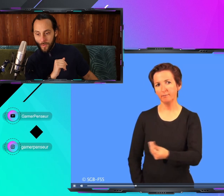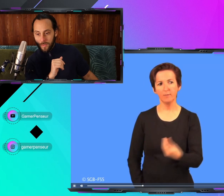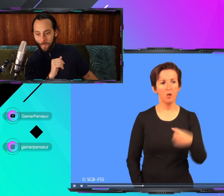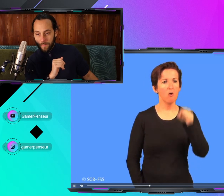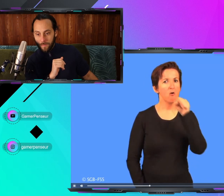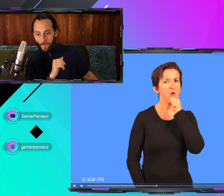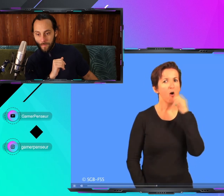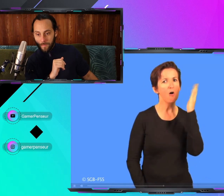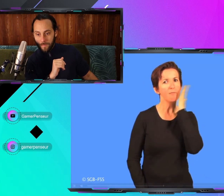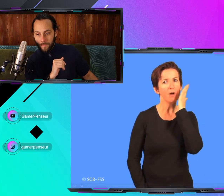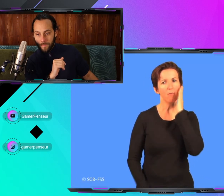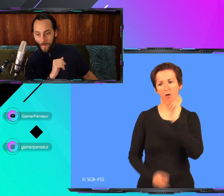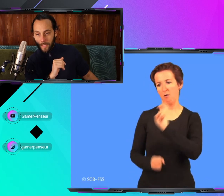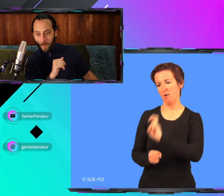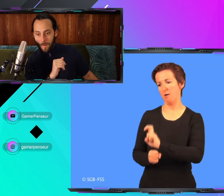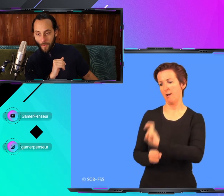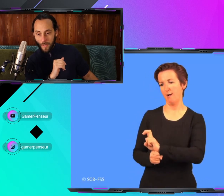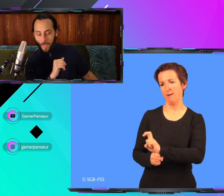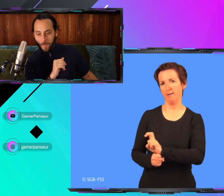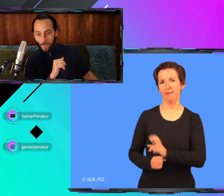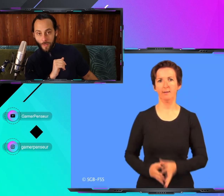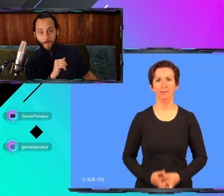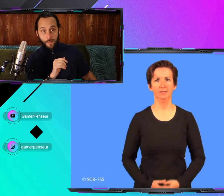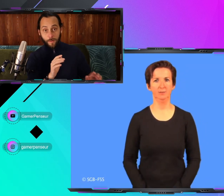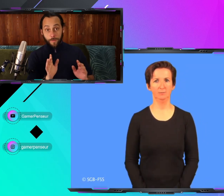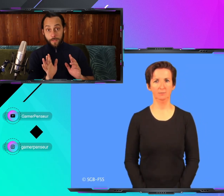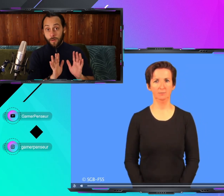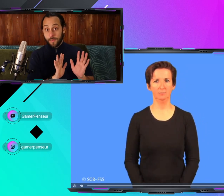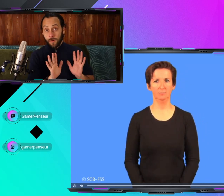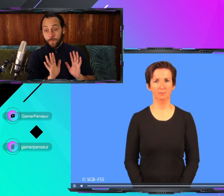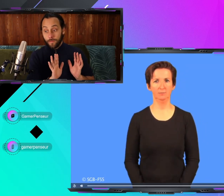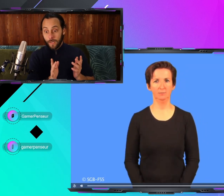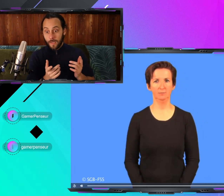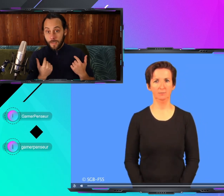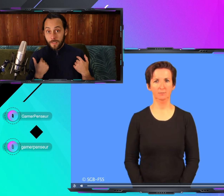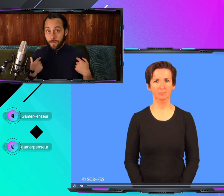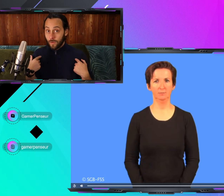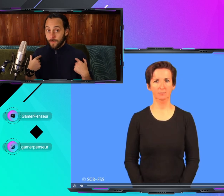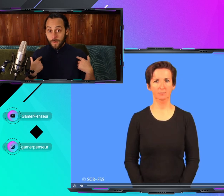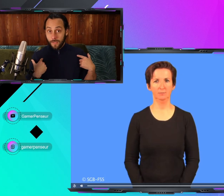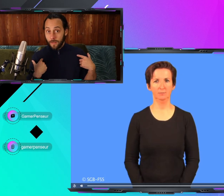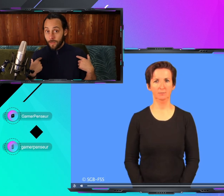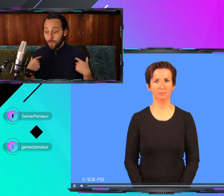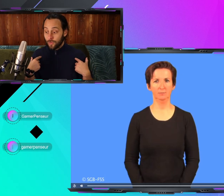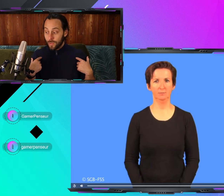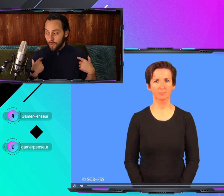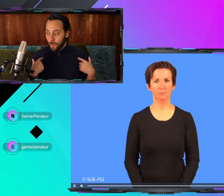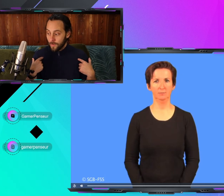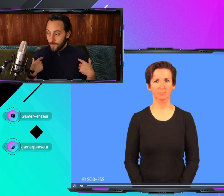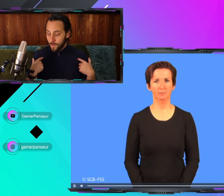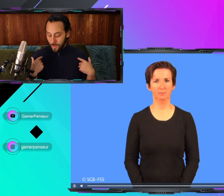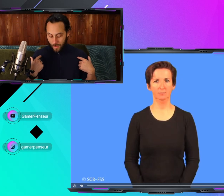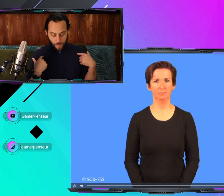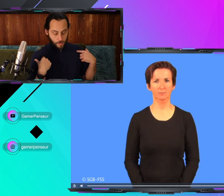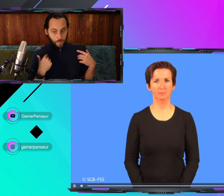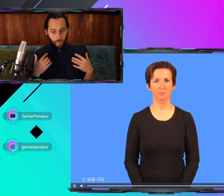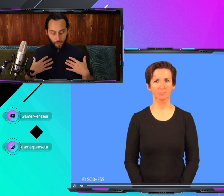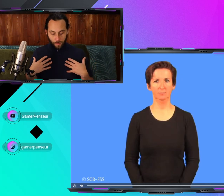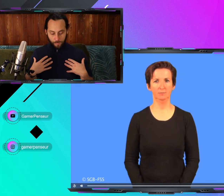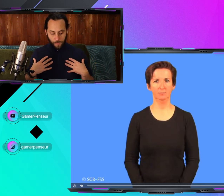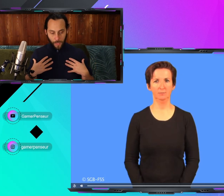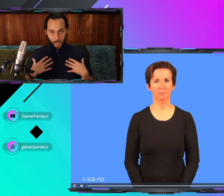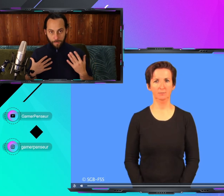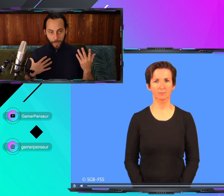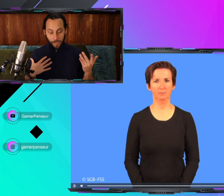Hein. Petits-enfants. Puis la grand-maman, elle est à gauche. En fait, c'est comme ça qu'on va faire la différence. Là, c'est avec le jeu d'épaule.